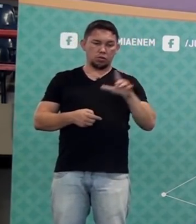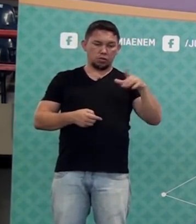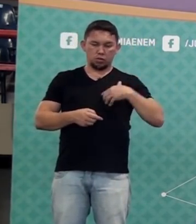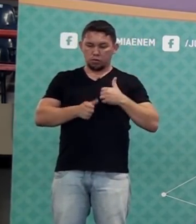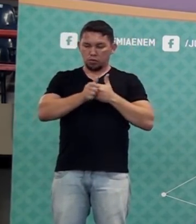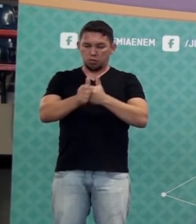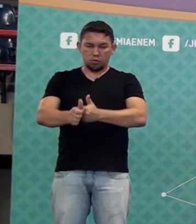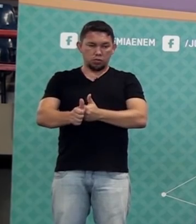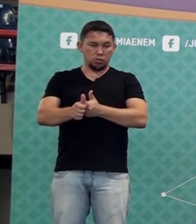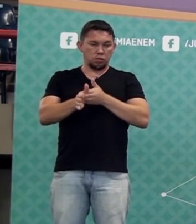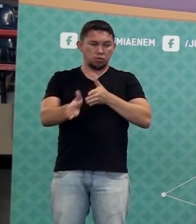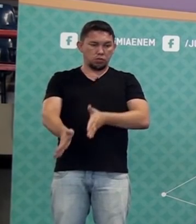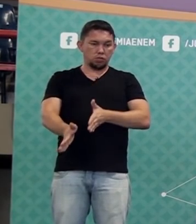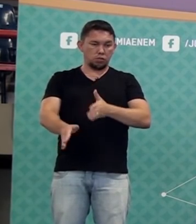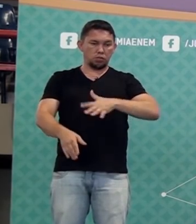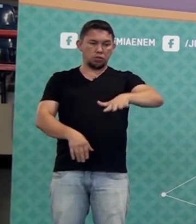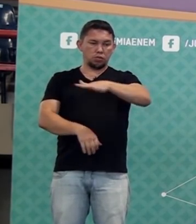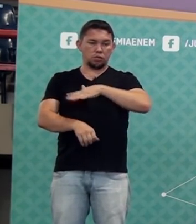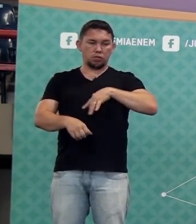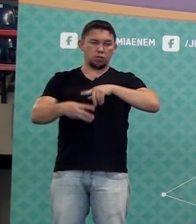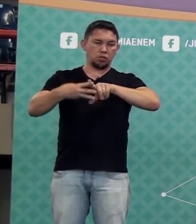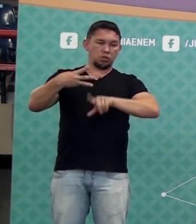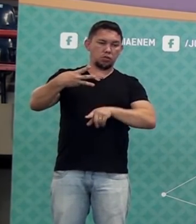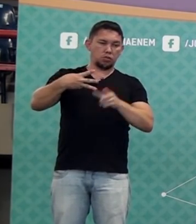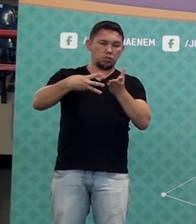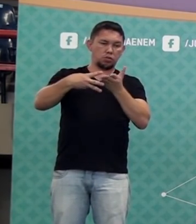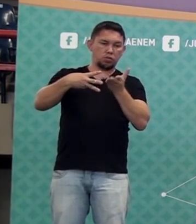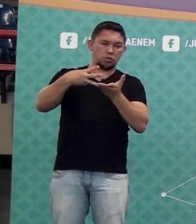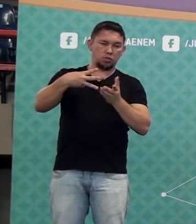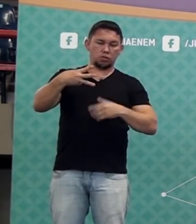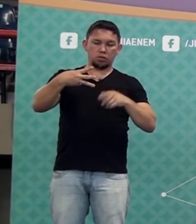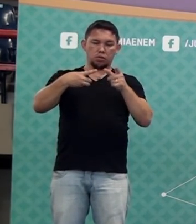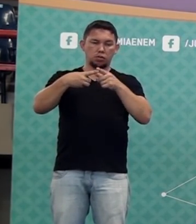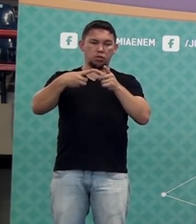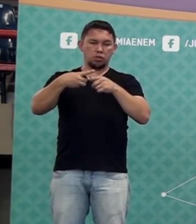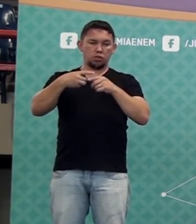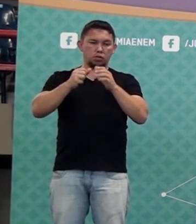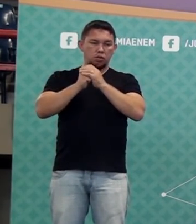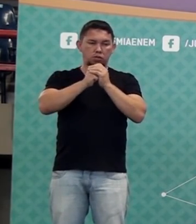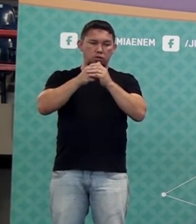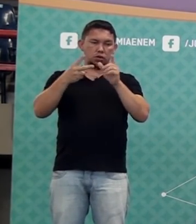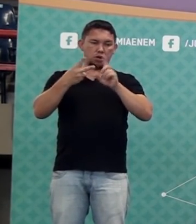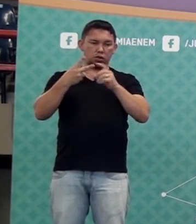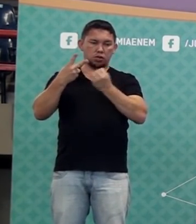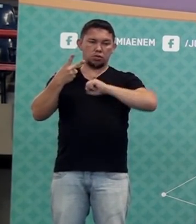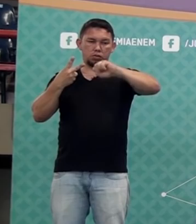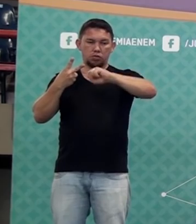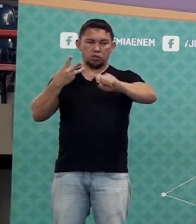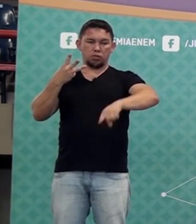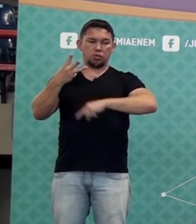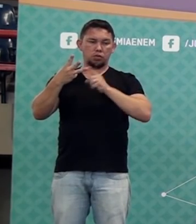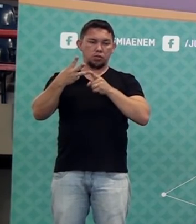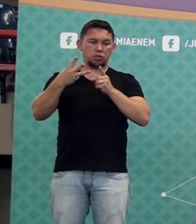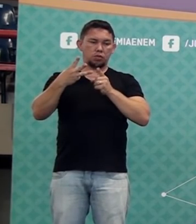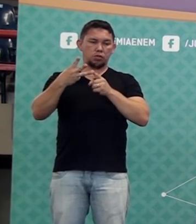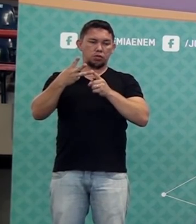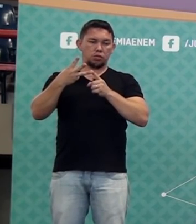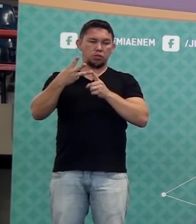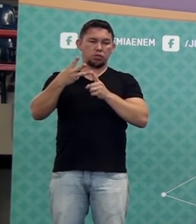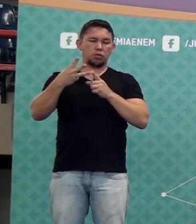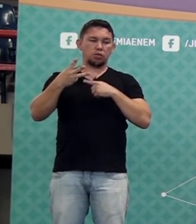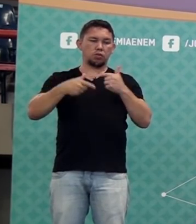dos fiéis, que julgamos una, está dividida em 3 ordens. Uns rezam, outros combatem e outros